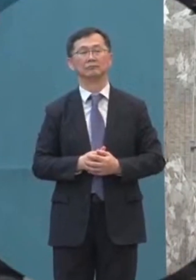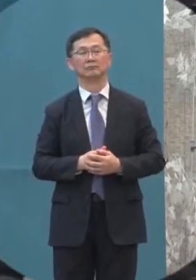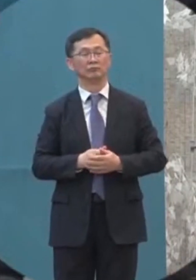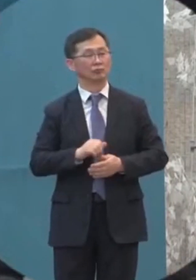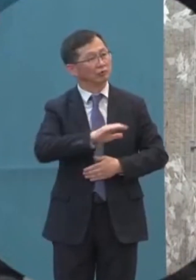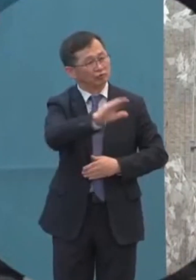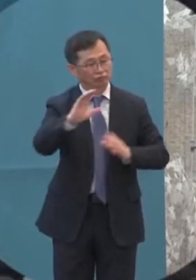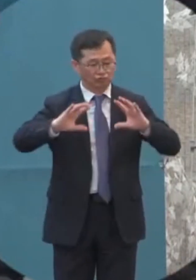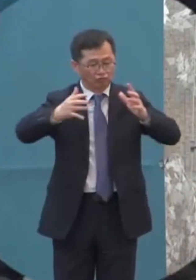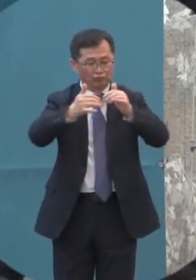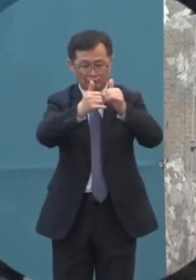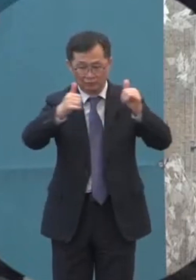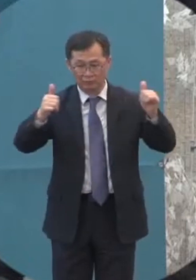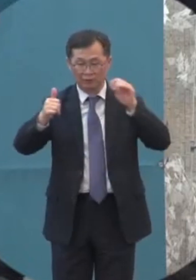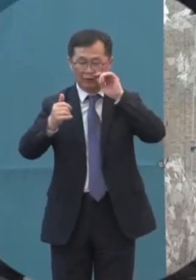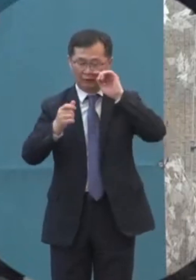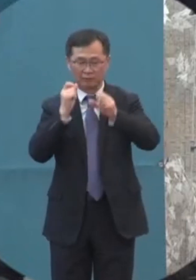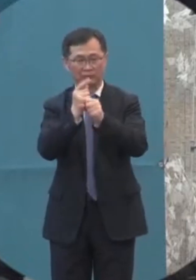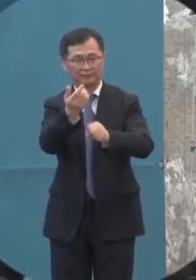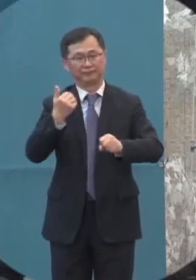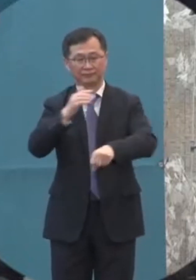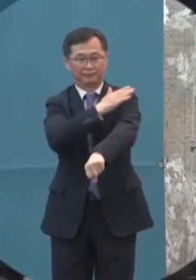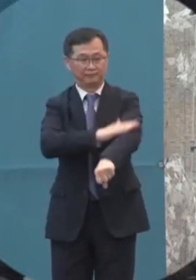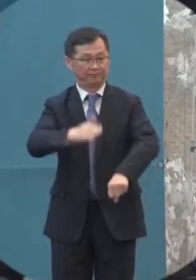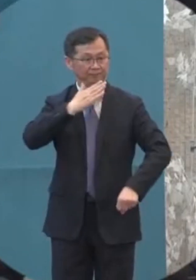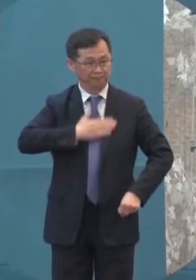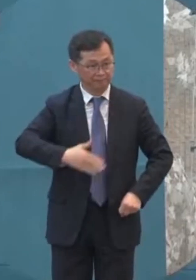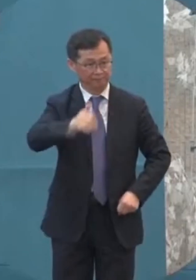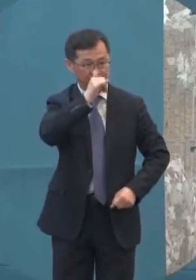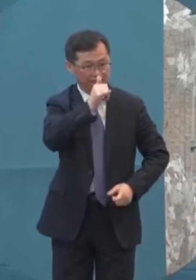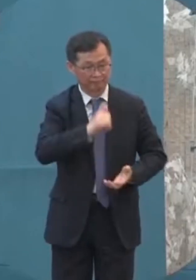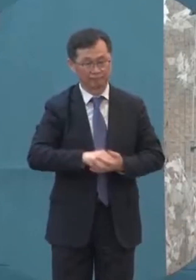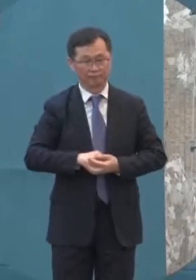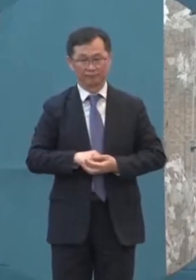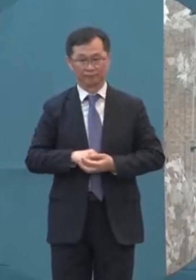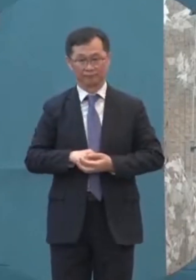우리 국민들께서 이미 잘 아십니다.